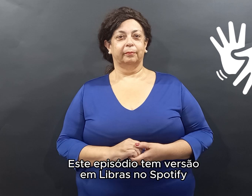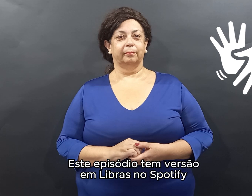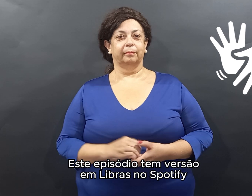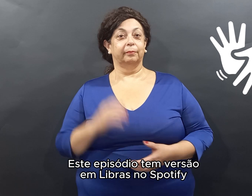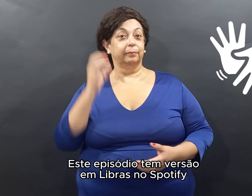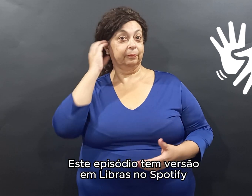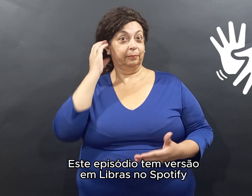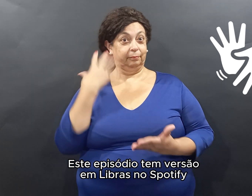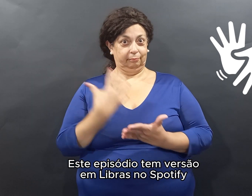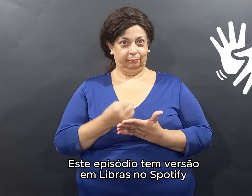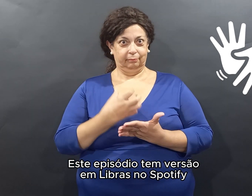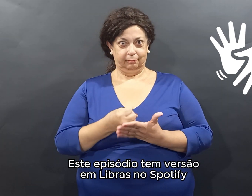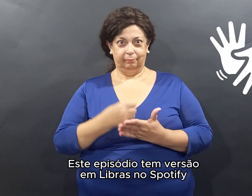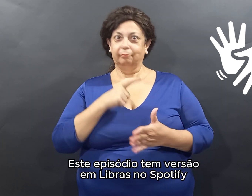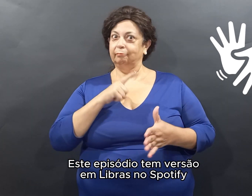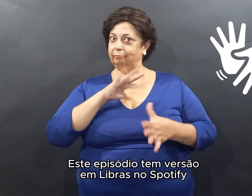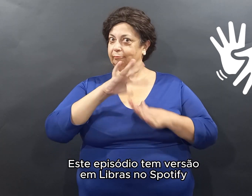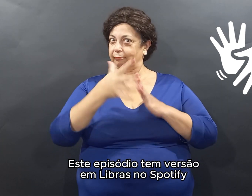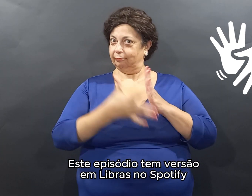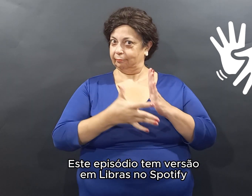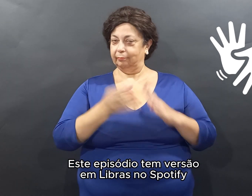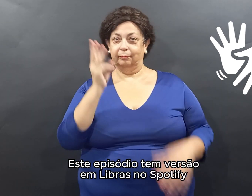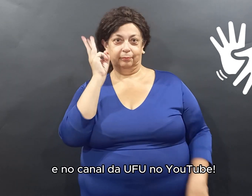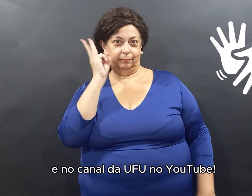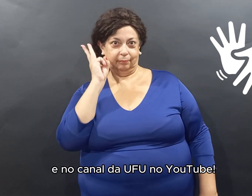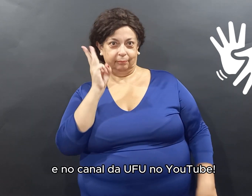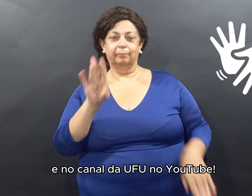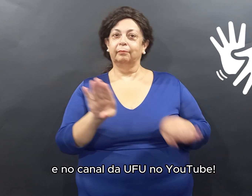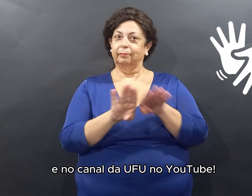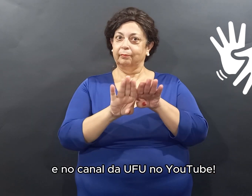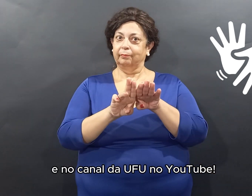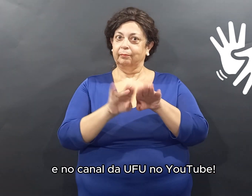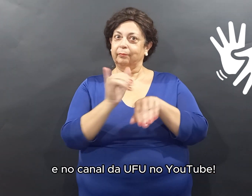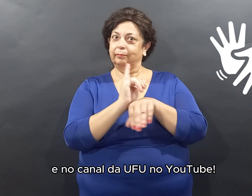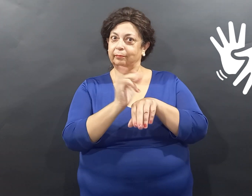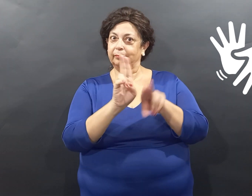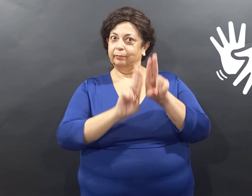Este episódio tem versão em Libras no Spotify e no canal da UFO no YouTube.